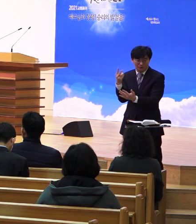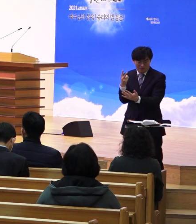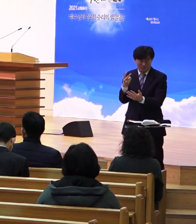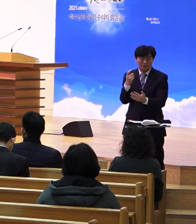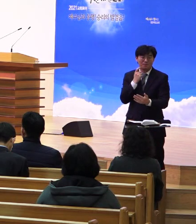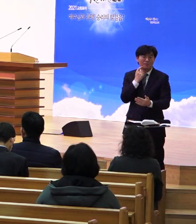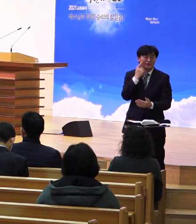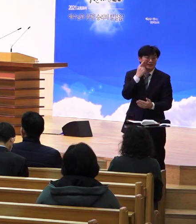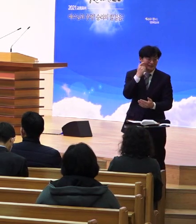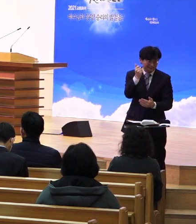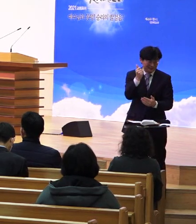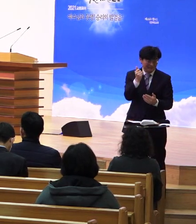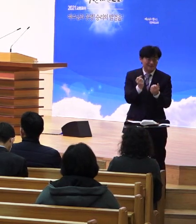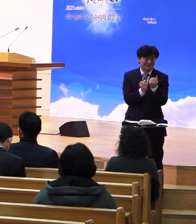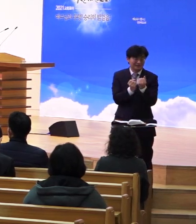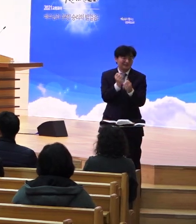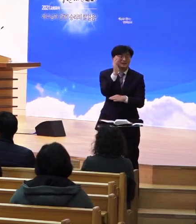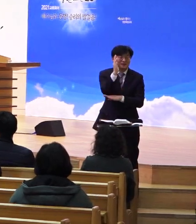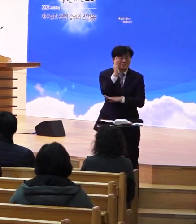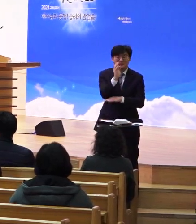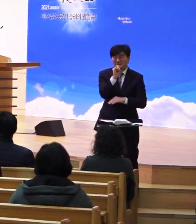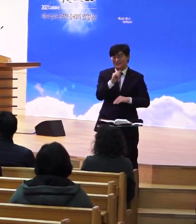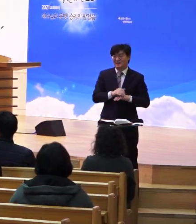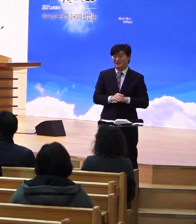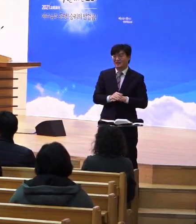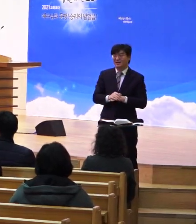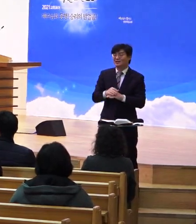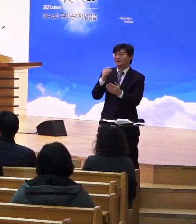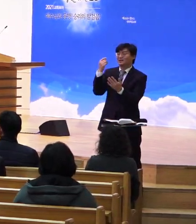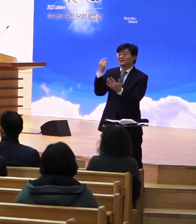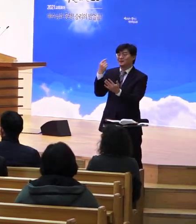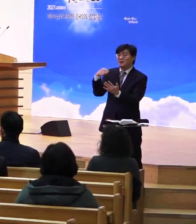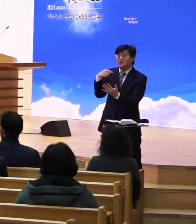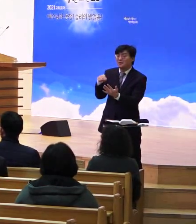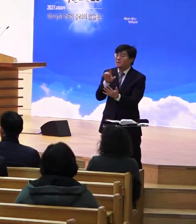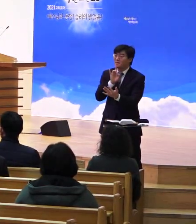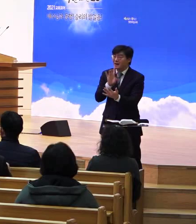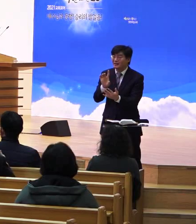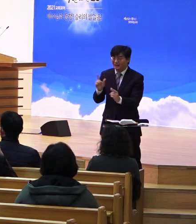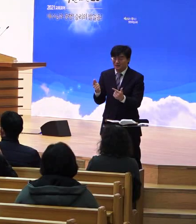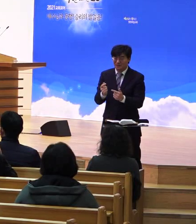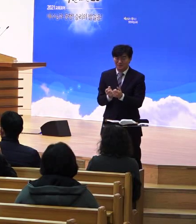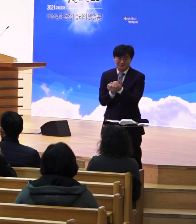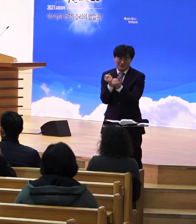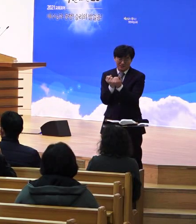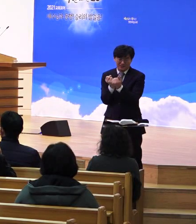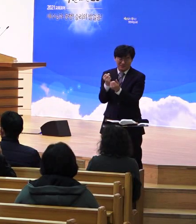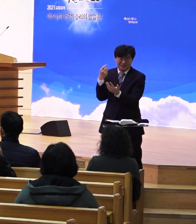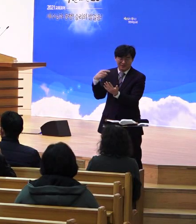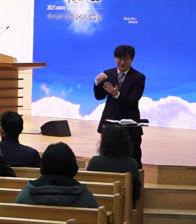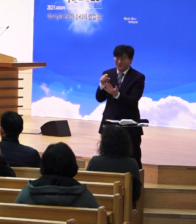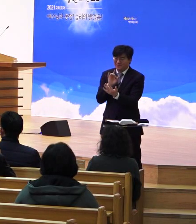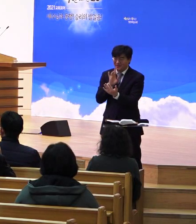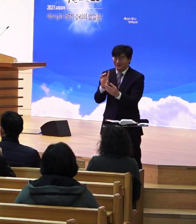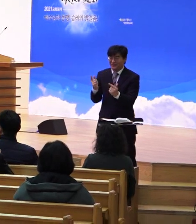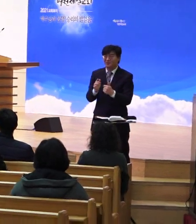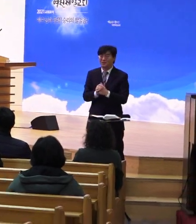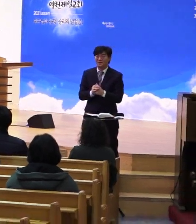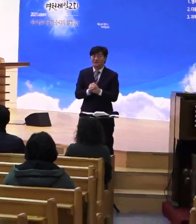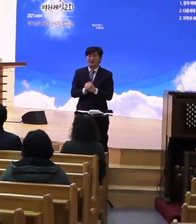됩니다. 그날 성령의 역사가 나타나야 합니다. 그냥 세미나 한 번 하고 끝나면 안 됩니다. 그날